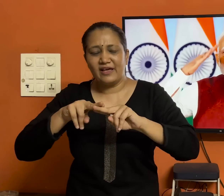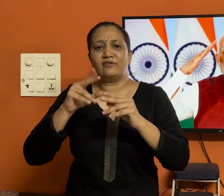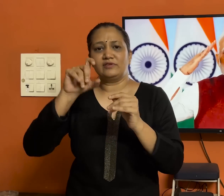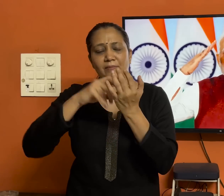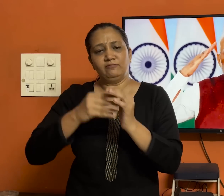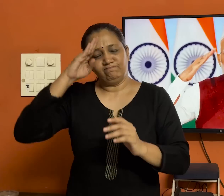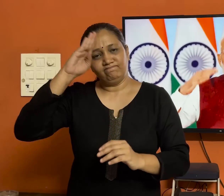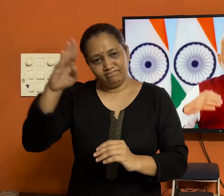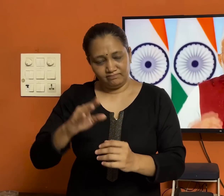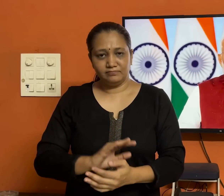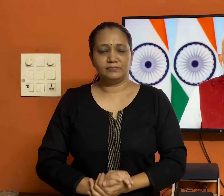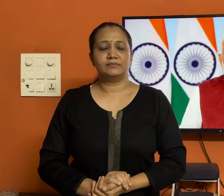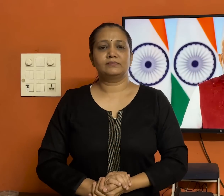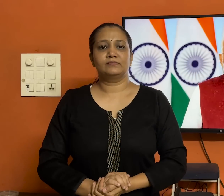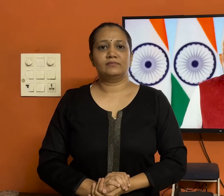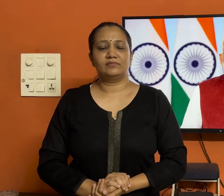सैल्यूट करता हूं।